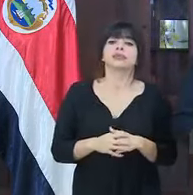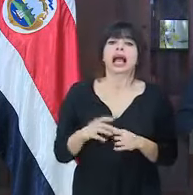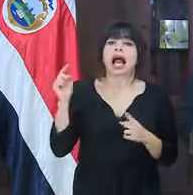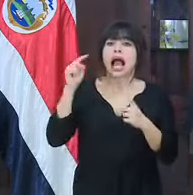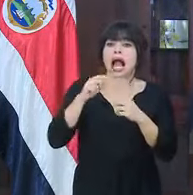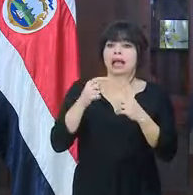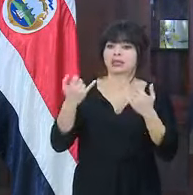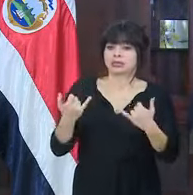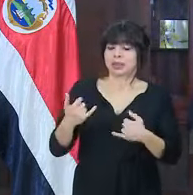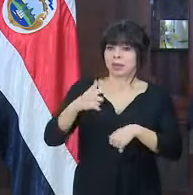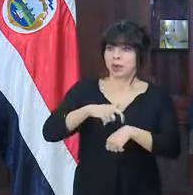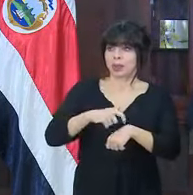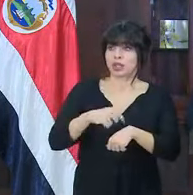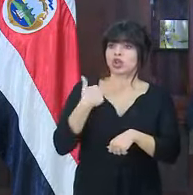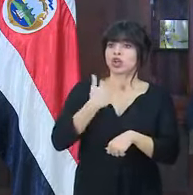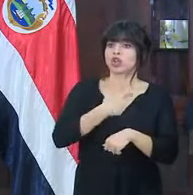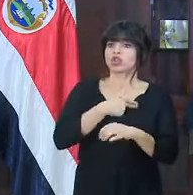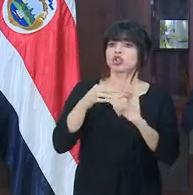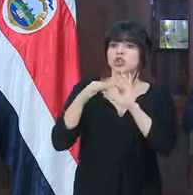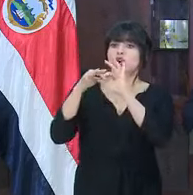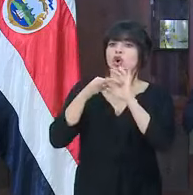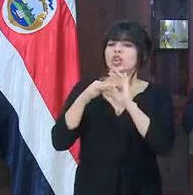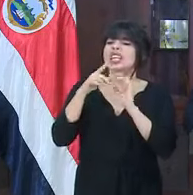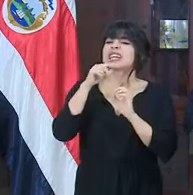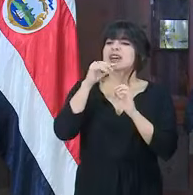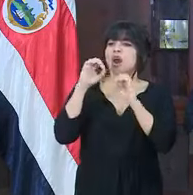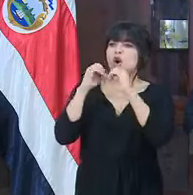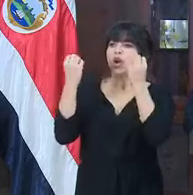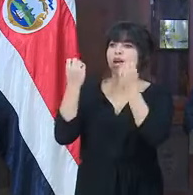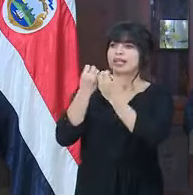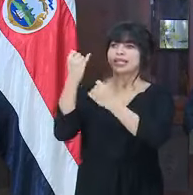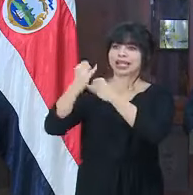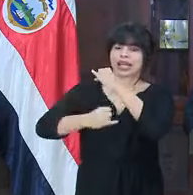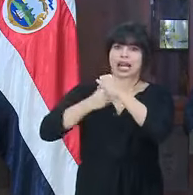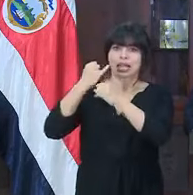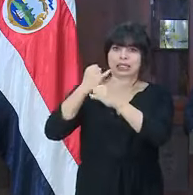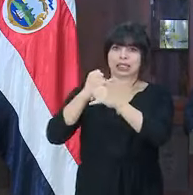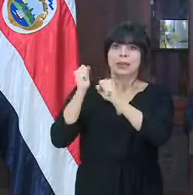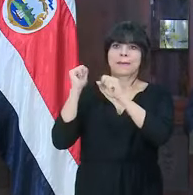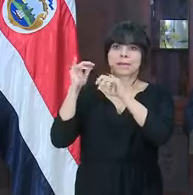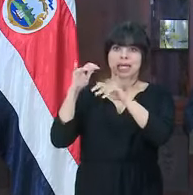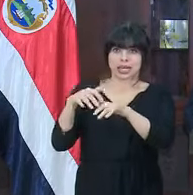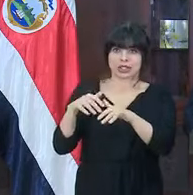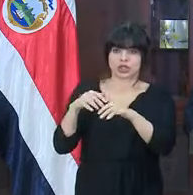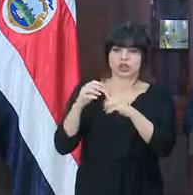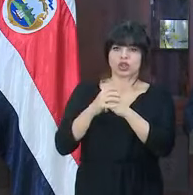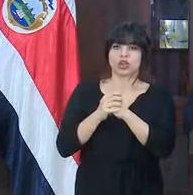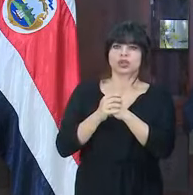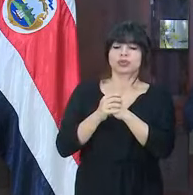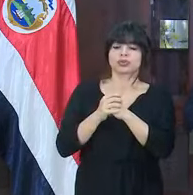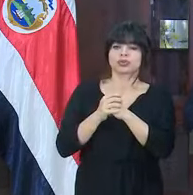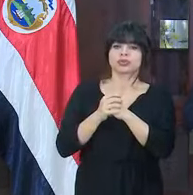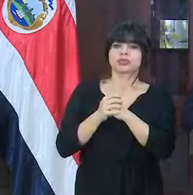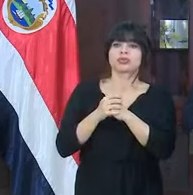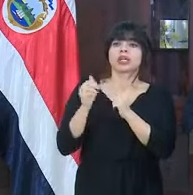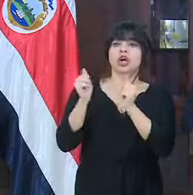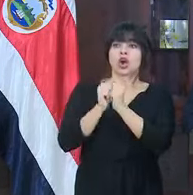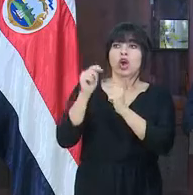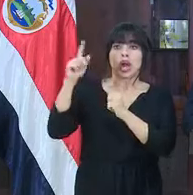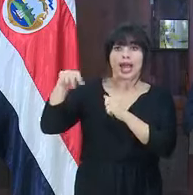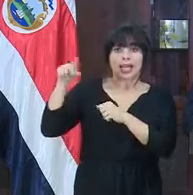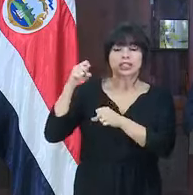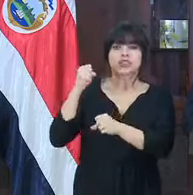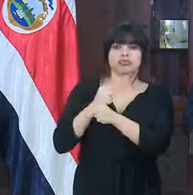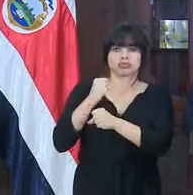Hasta el momento hemos coordinado con la Organización Internacional de las Migraciones y con ellos se ha tenido un